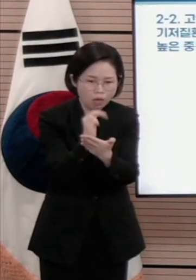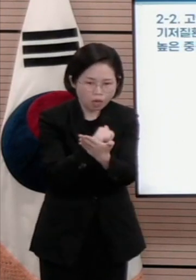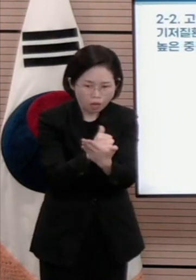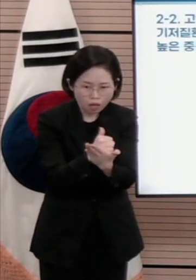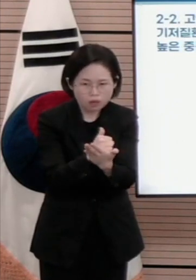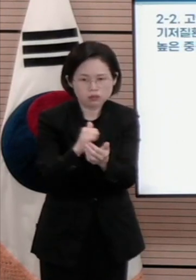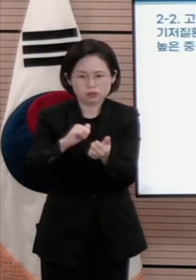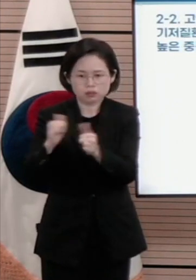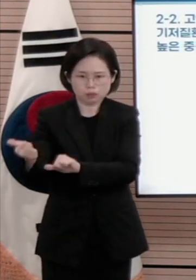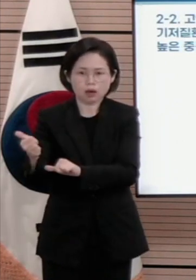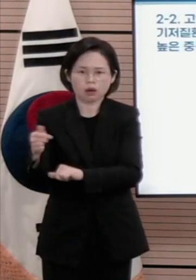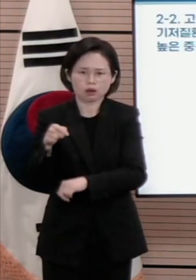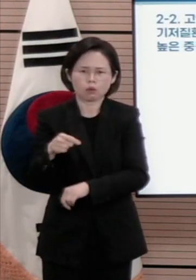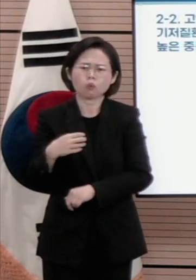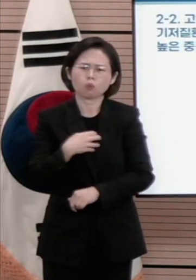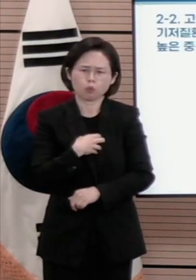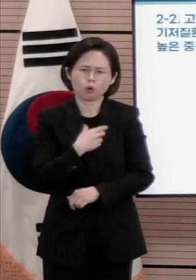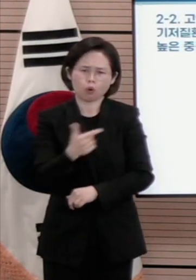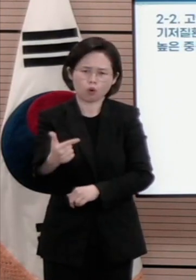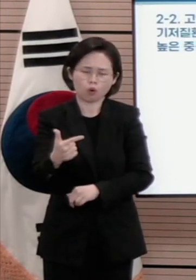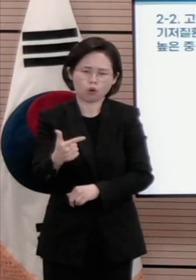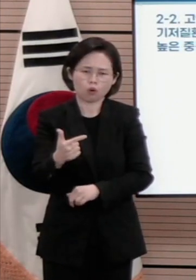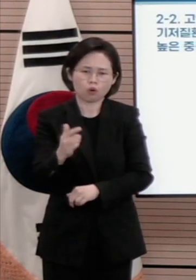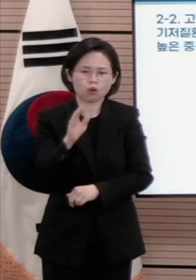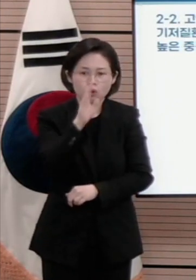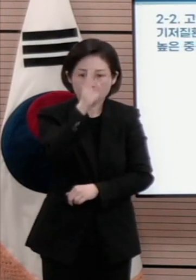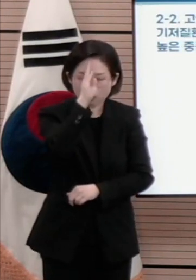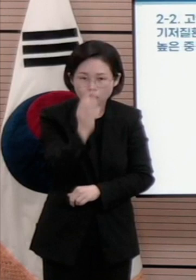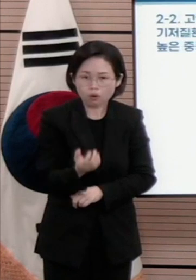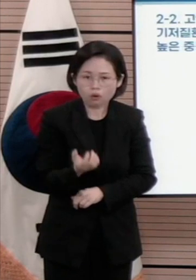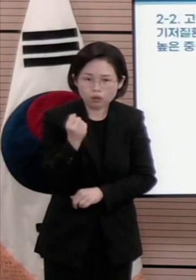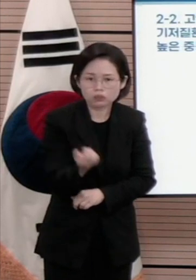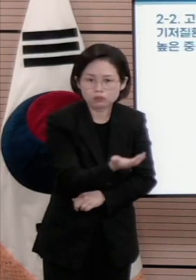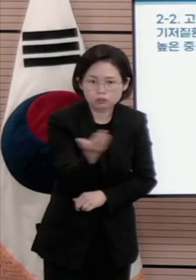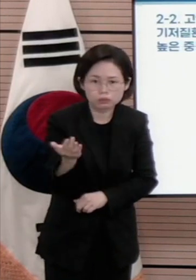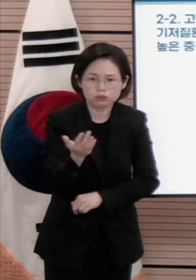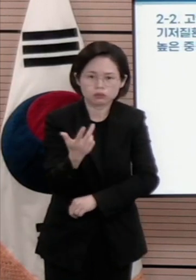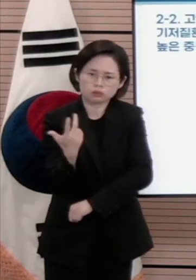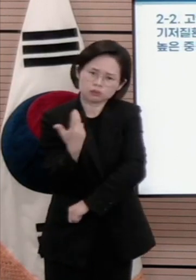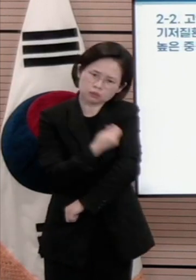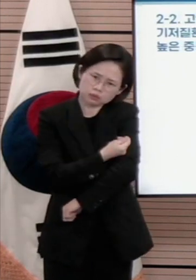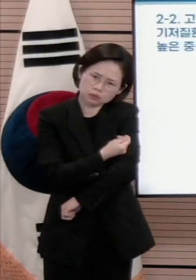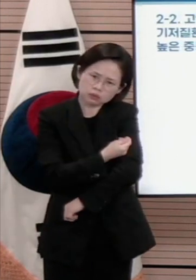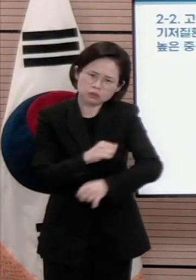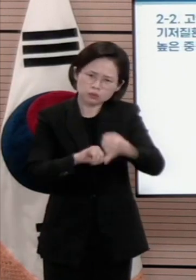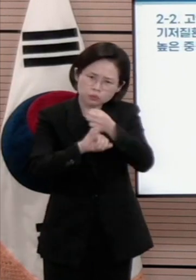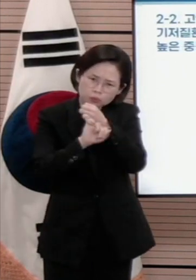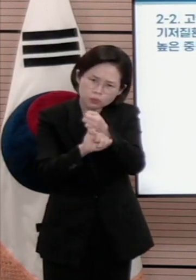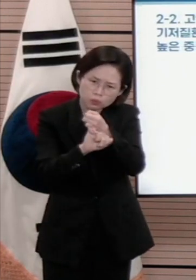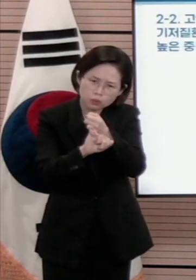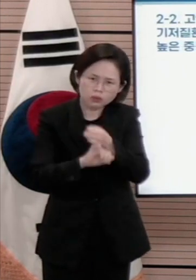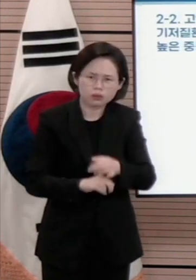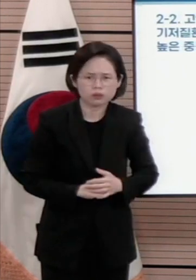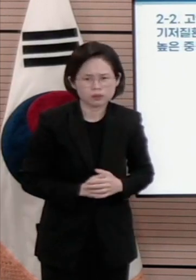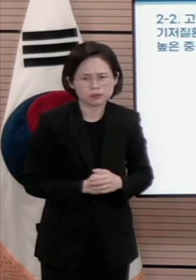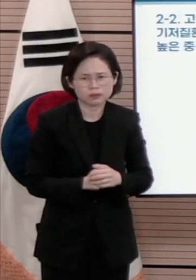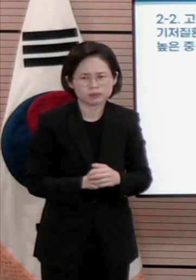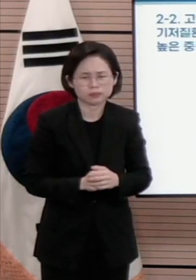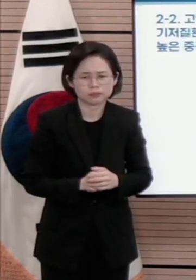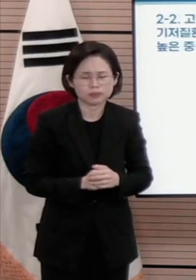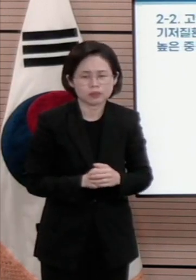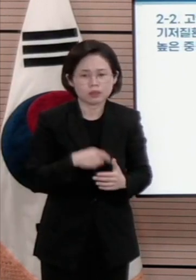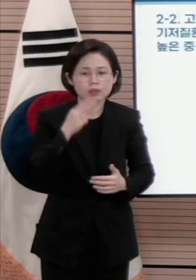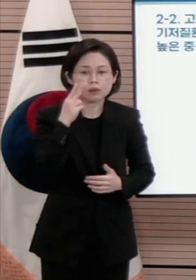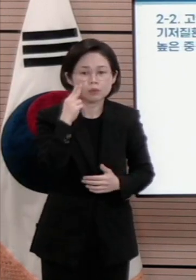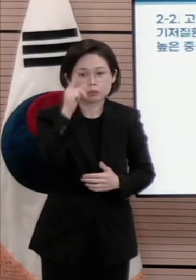되기 때문에 기저질환을 가지고 있는 분들에게는 적극적인 예방접종을 권고하고 있습니다. 또한 미국